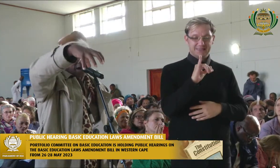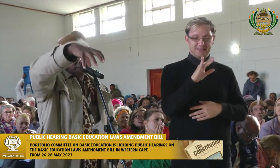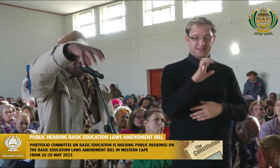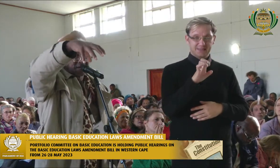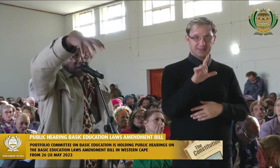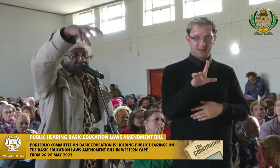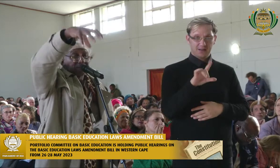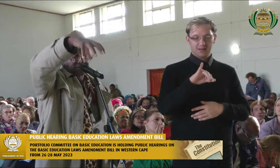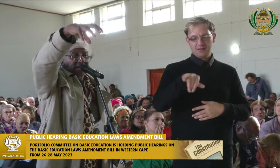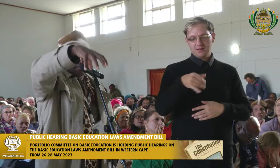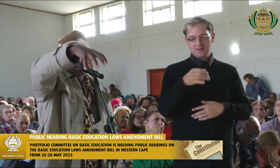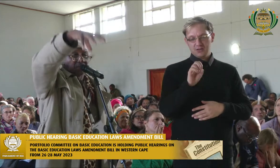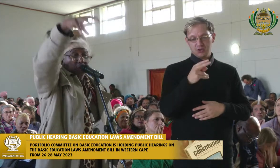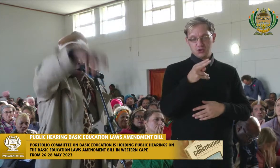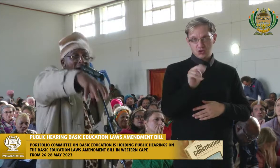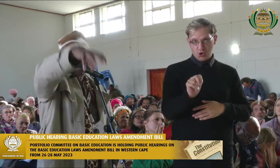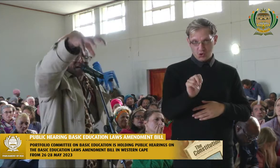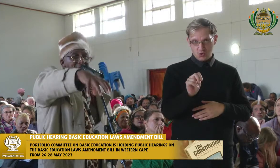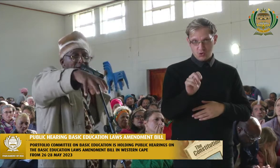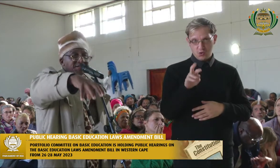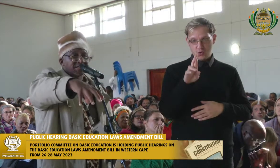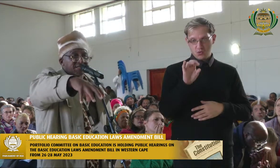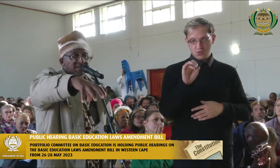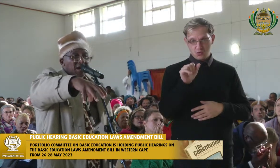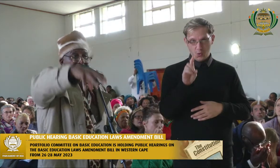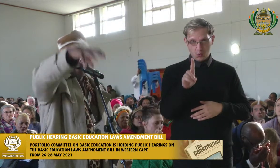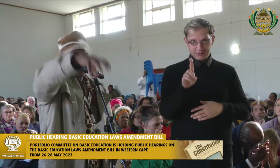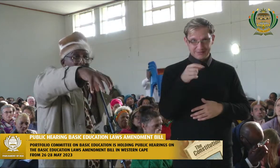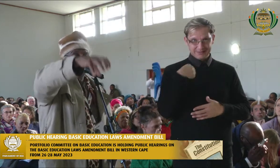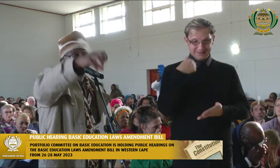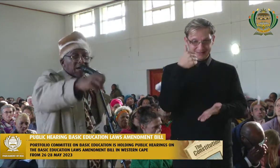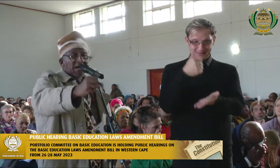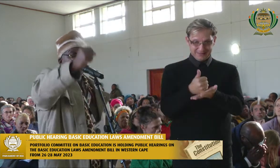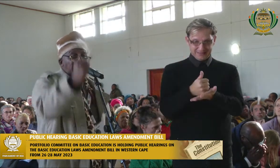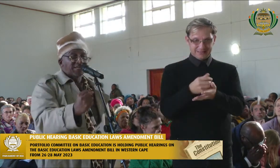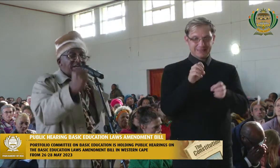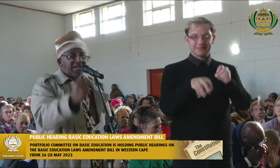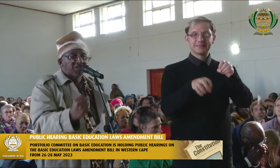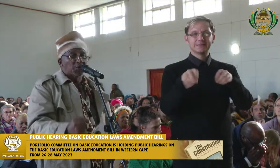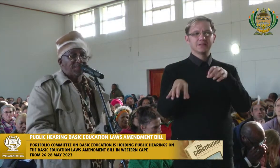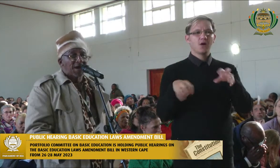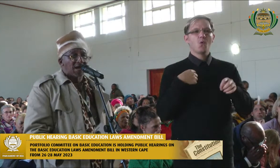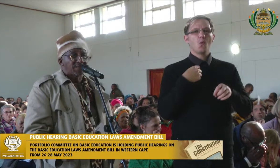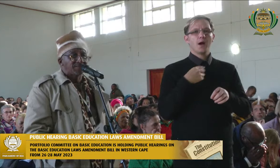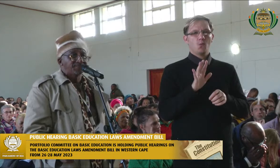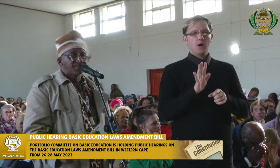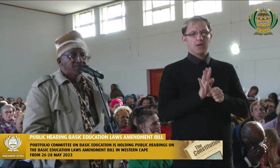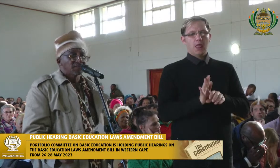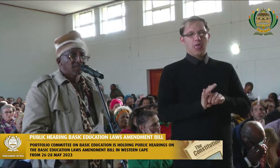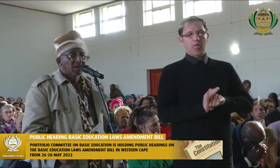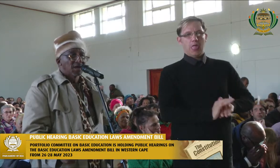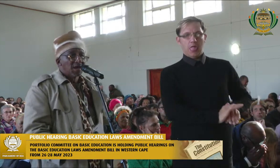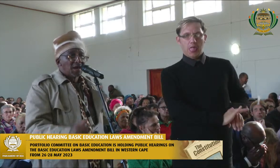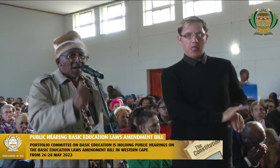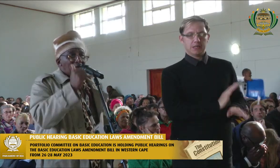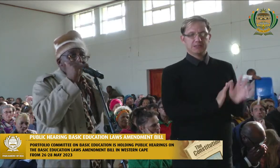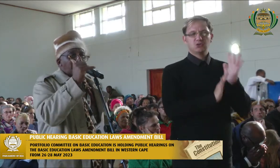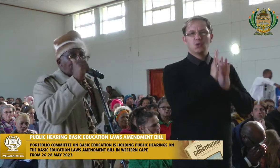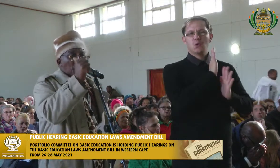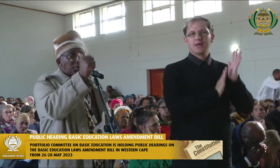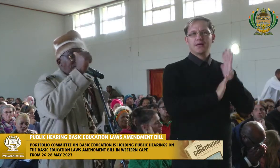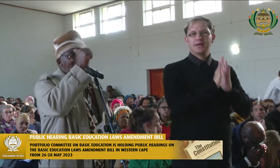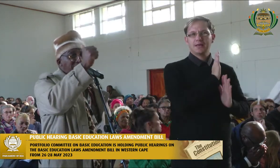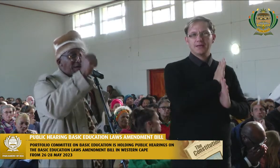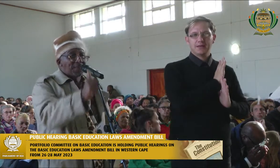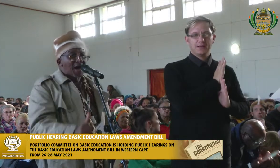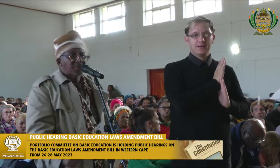sy graf, sy kus, boop haar graf gaan sit, want hulle wil hier geskiedenis doodmaak. Vat